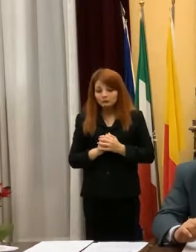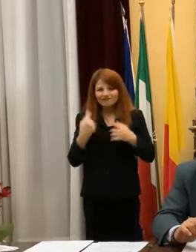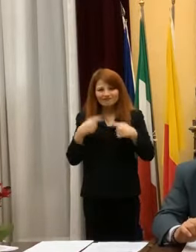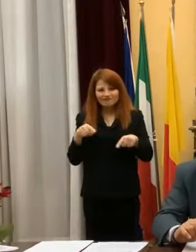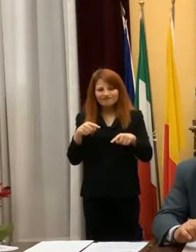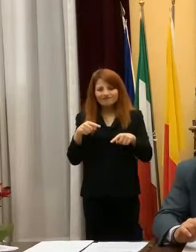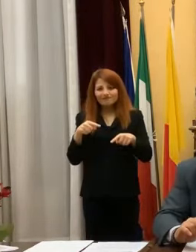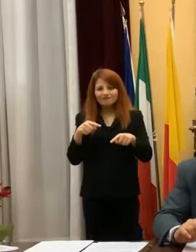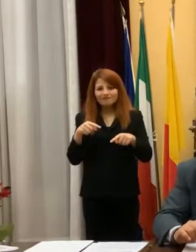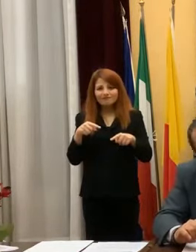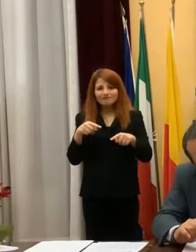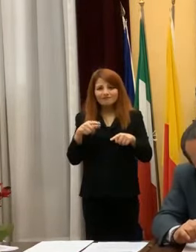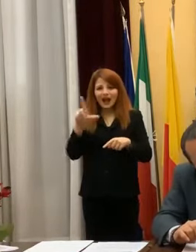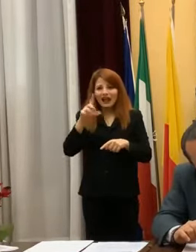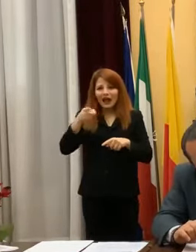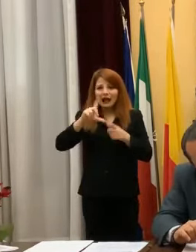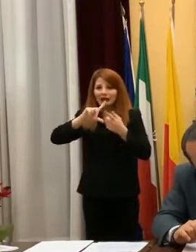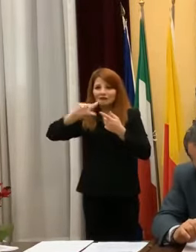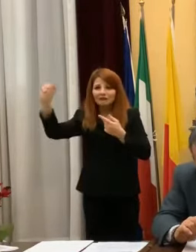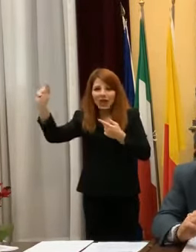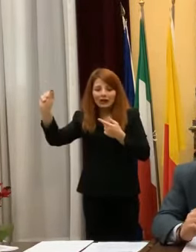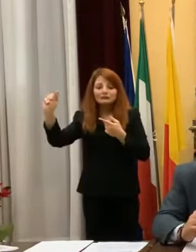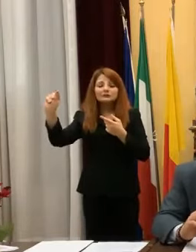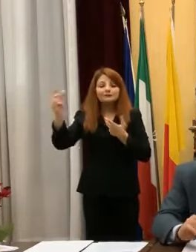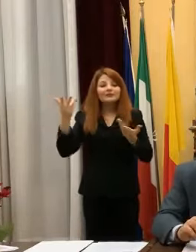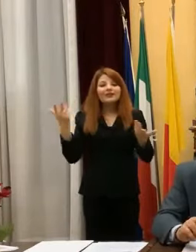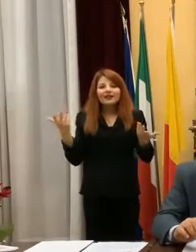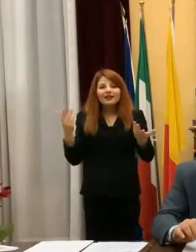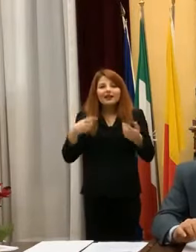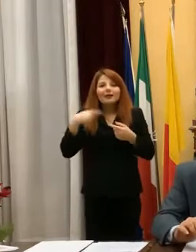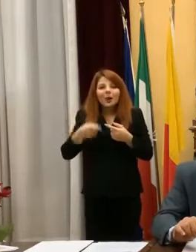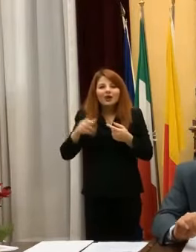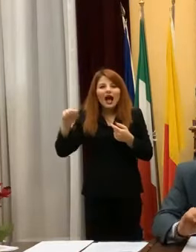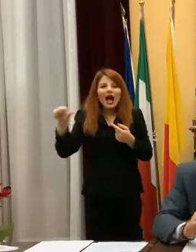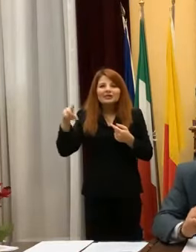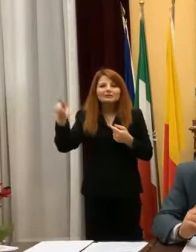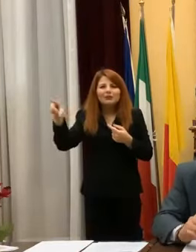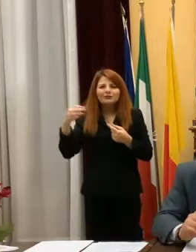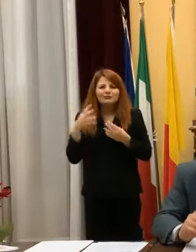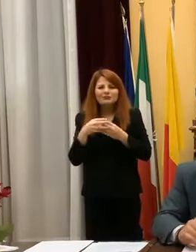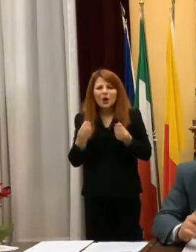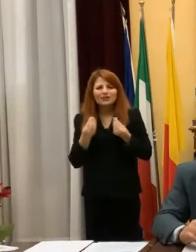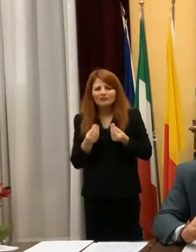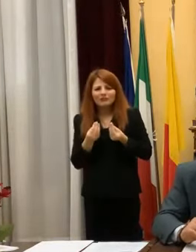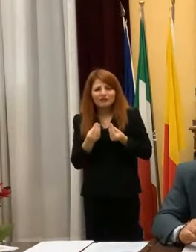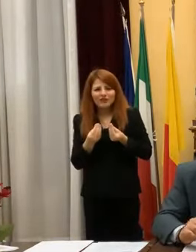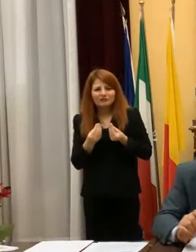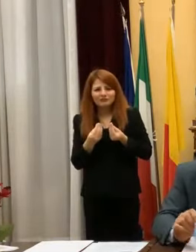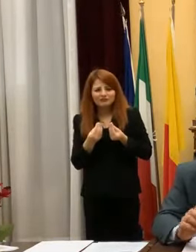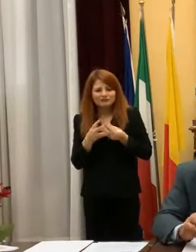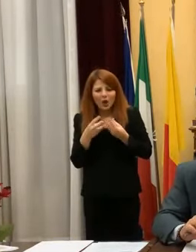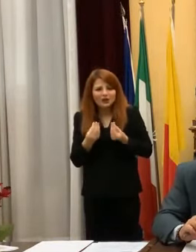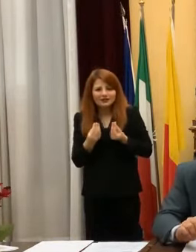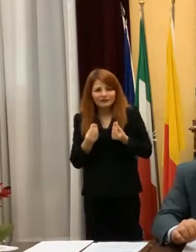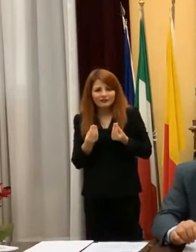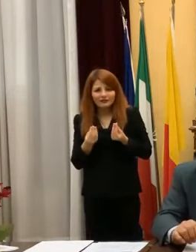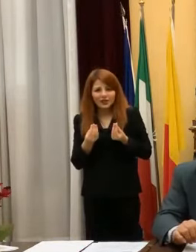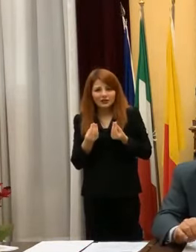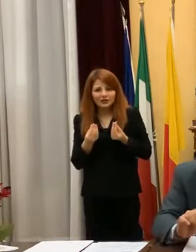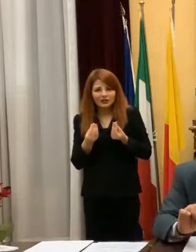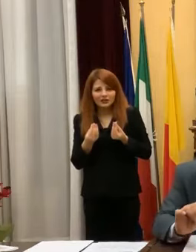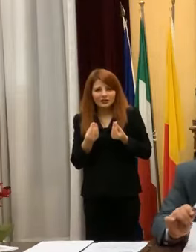controllo dell'operato delle varie ASP? E soprattutto perché è stata riservata così poca attenzione alla situazione